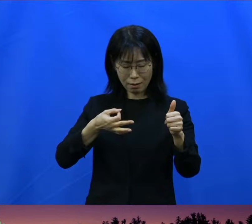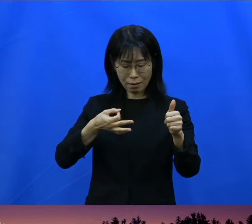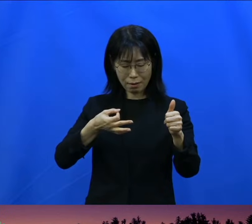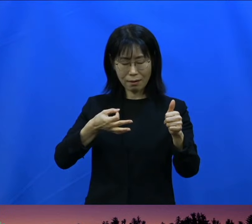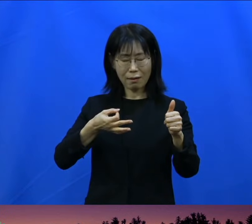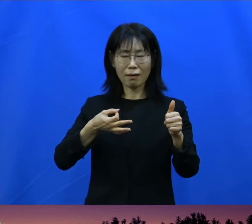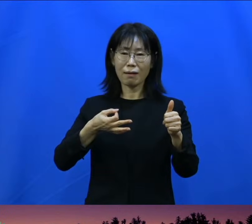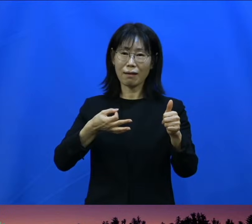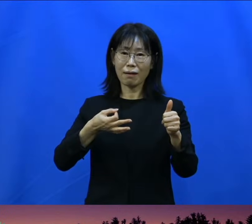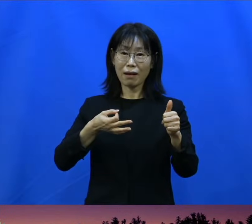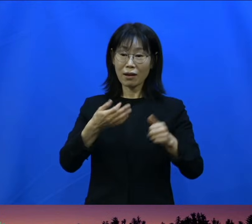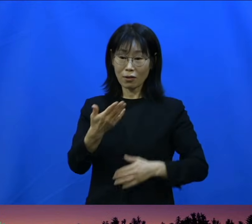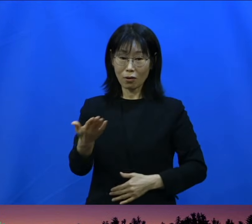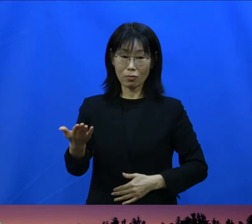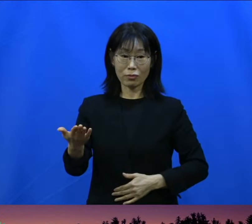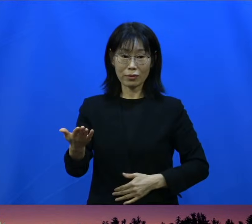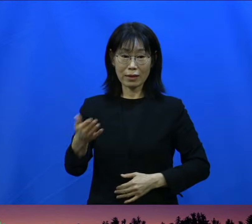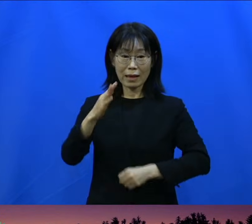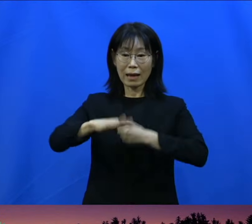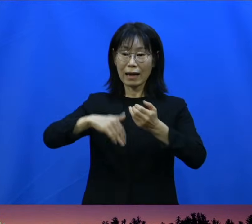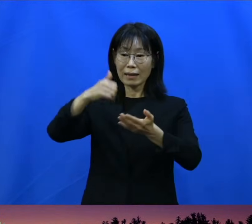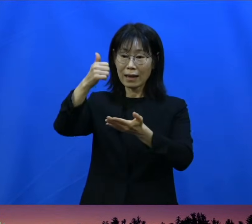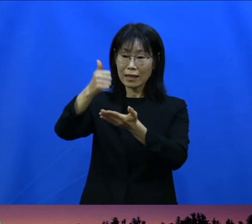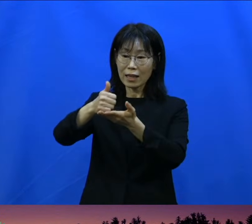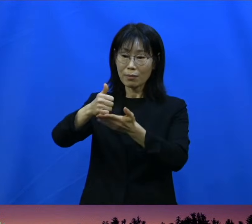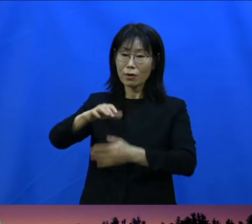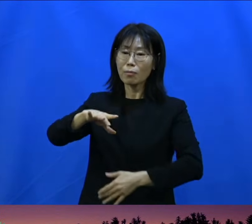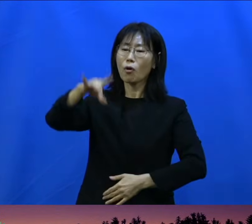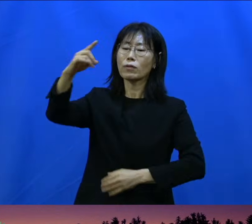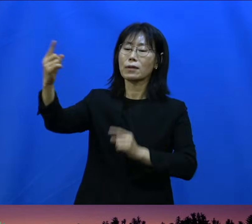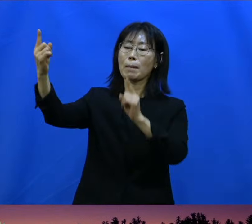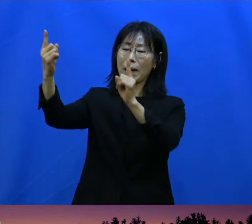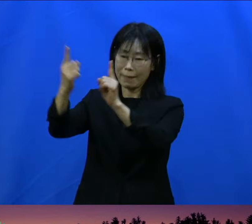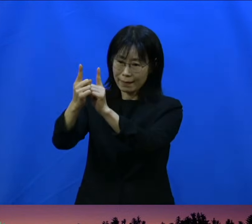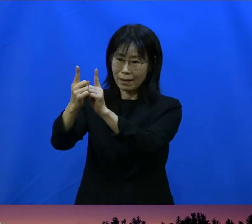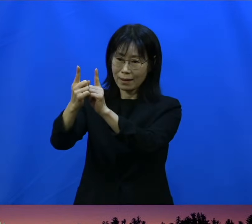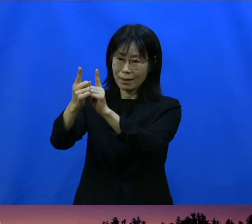이 순서가 그렇습니다. 하나님을 먼저 보는 거죠.